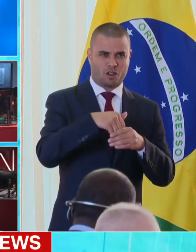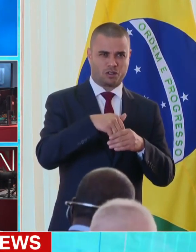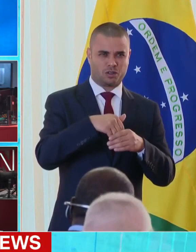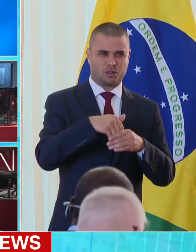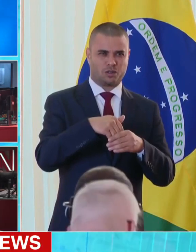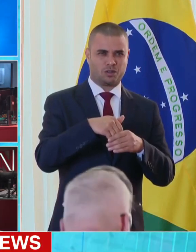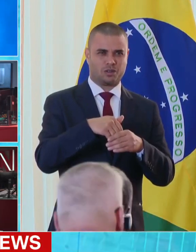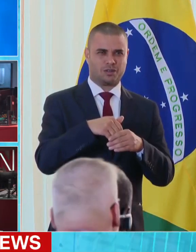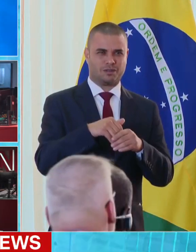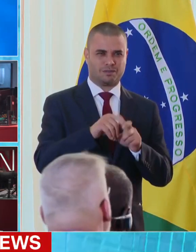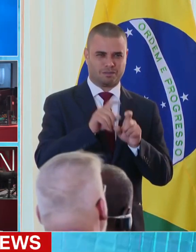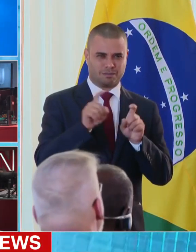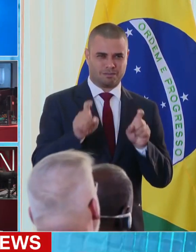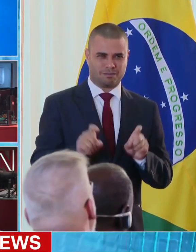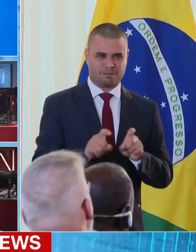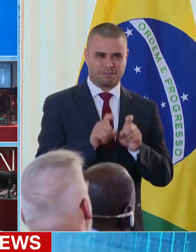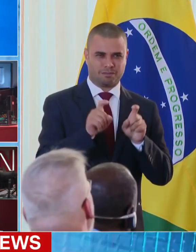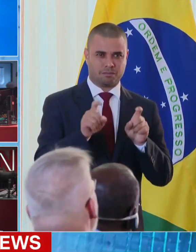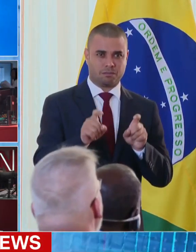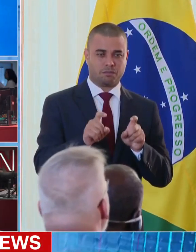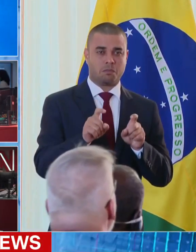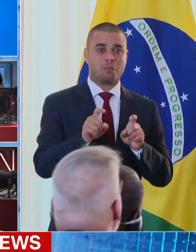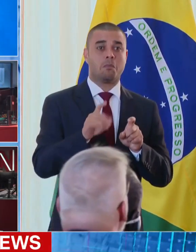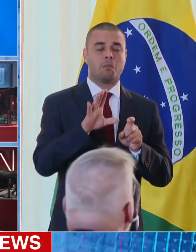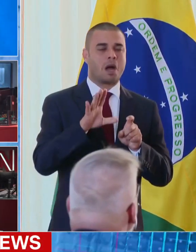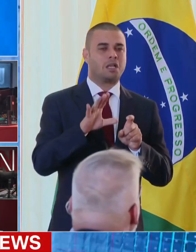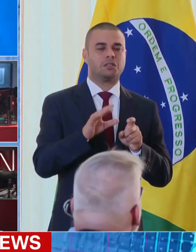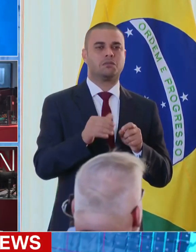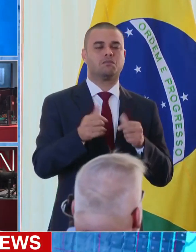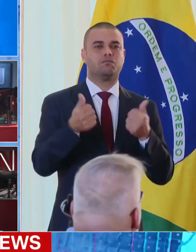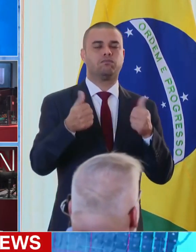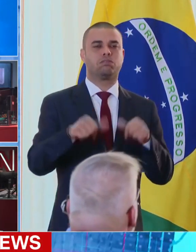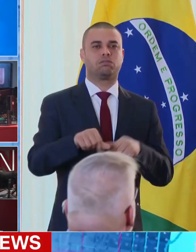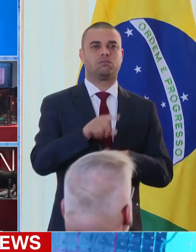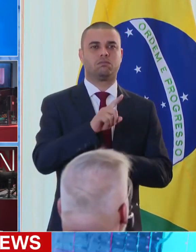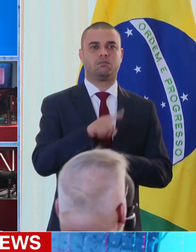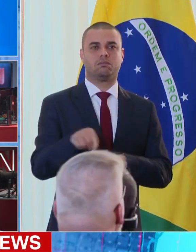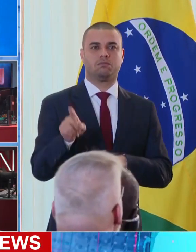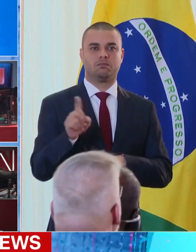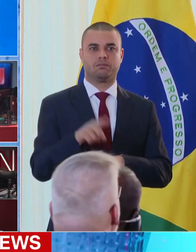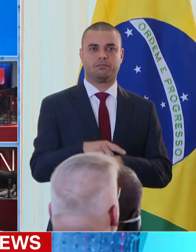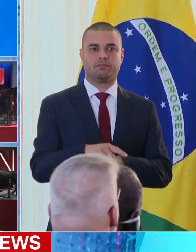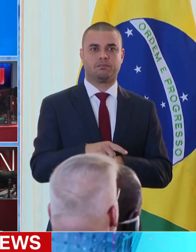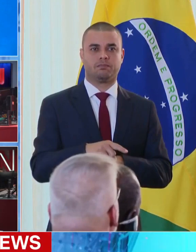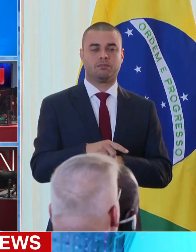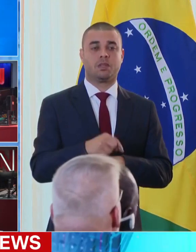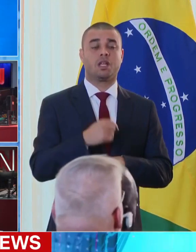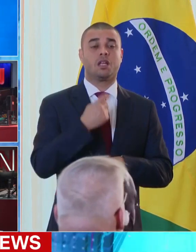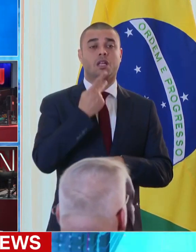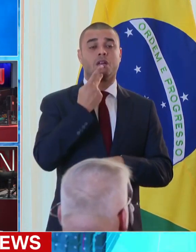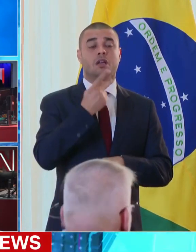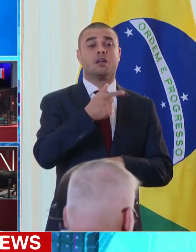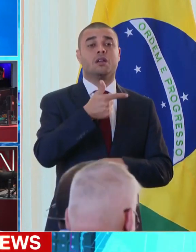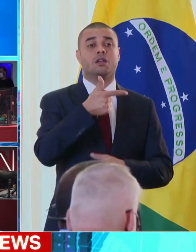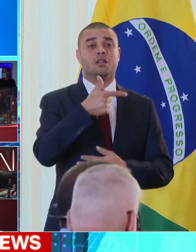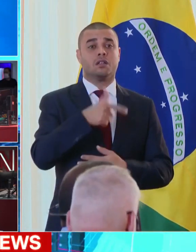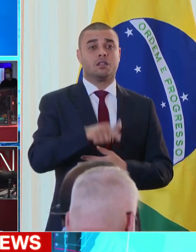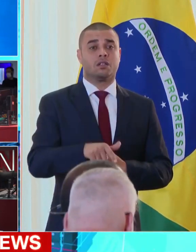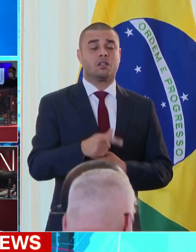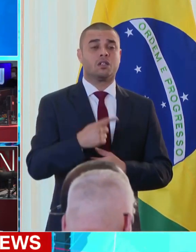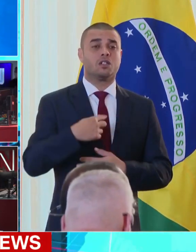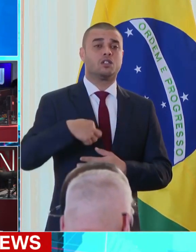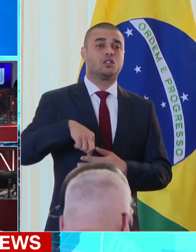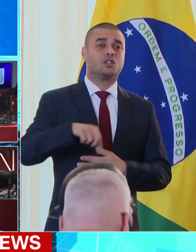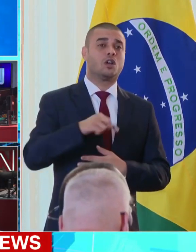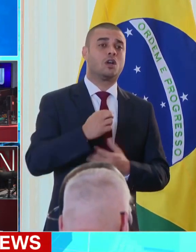mostram que o e é simplesmente errou ao falar com a Comunidade Internacional isso que precisa ficar muito claro e o Ministério Público eleitoral faz